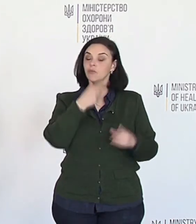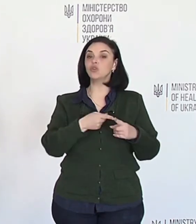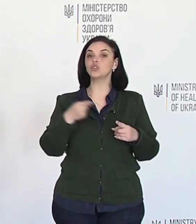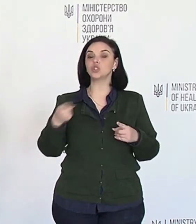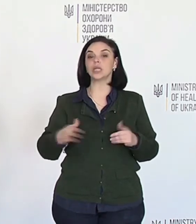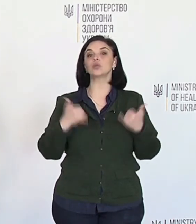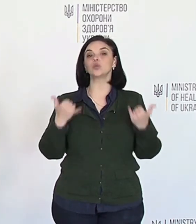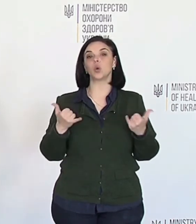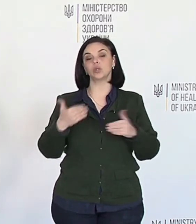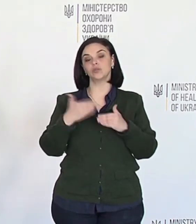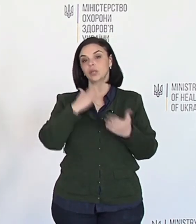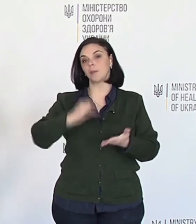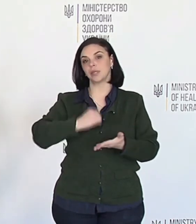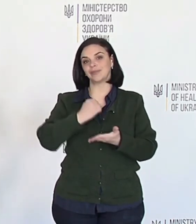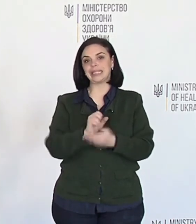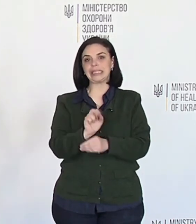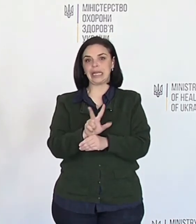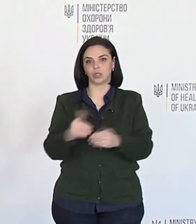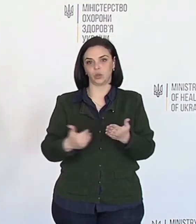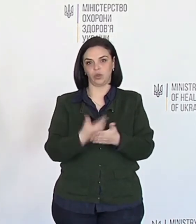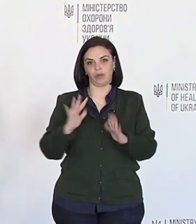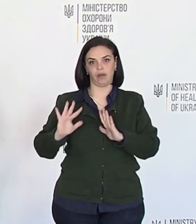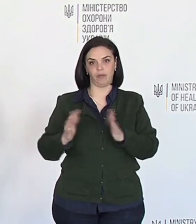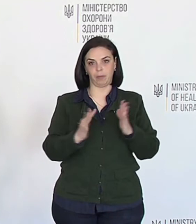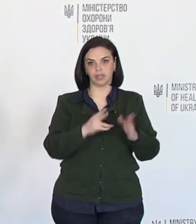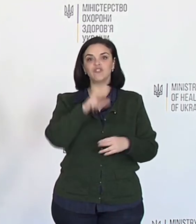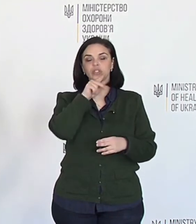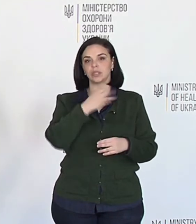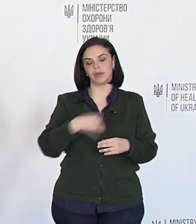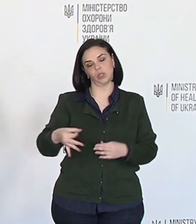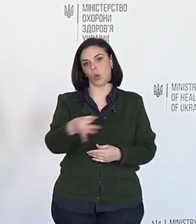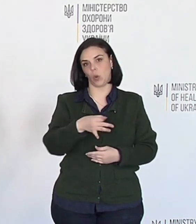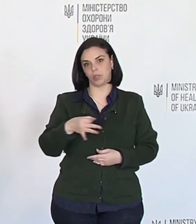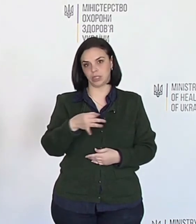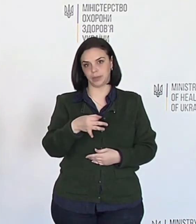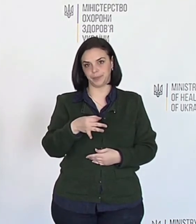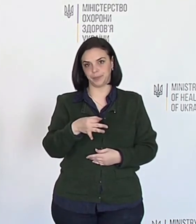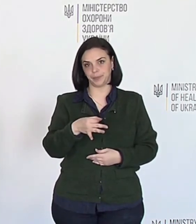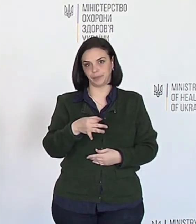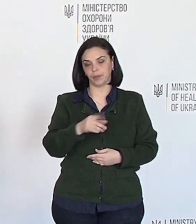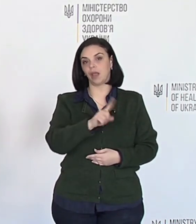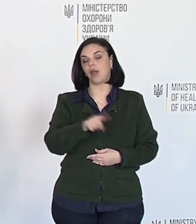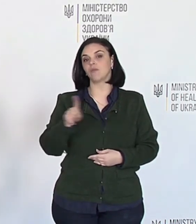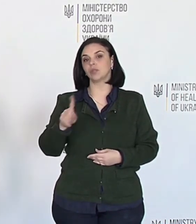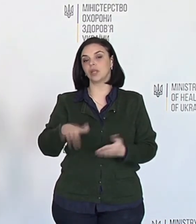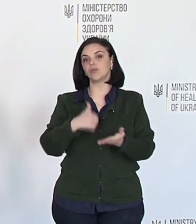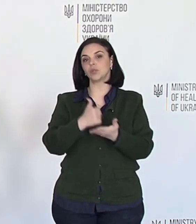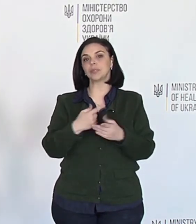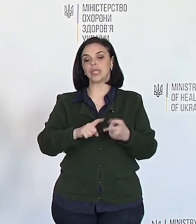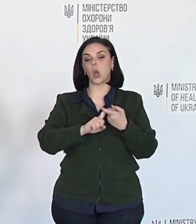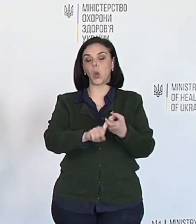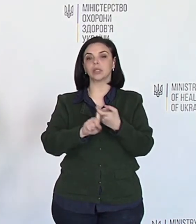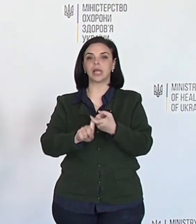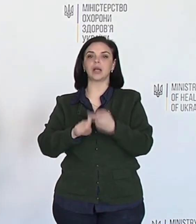час сьогодні вже підтверджено 13 нових випадків в Чернівецькій області. Вони в основному це